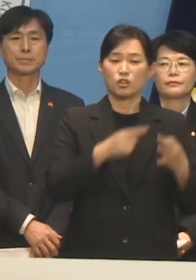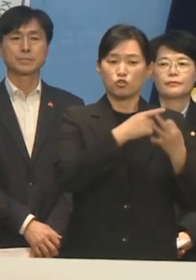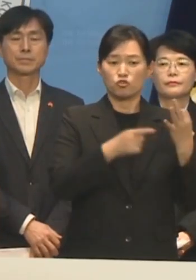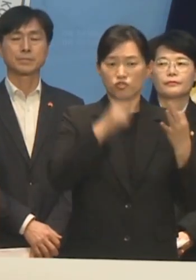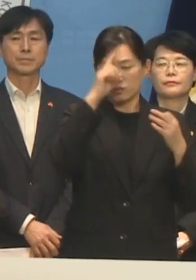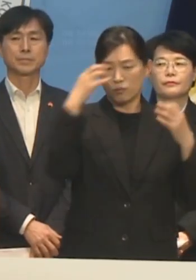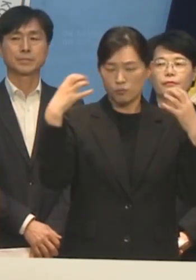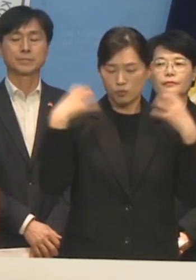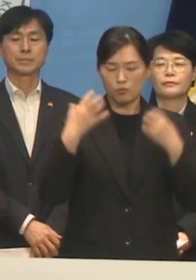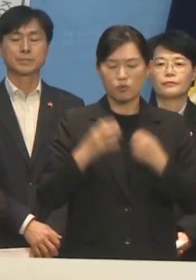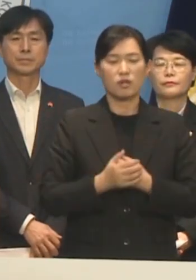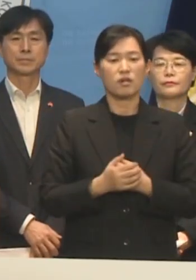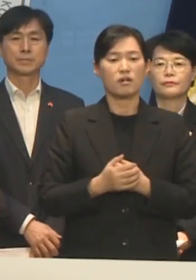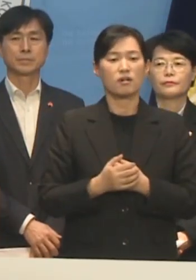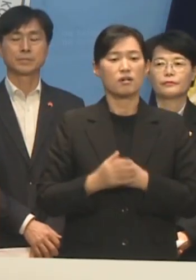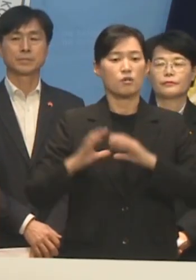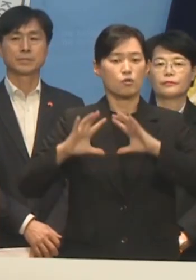정권과